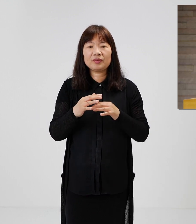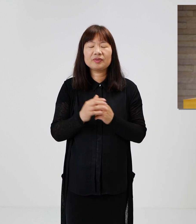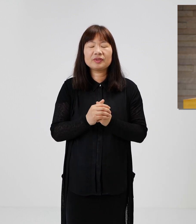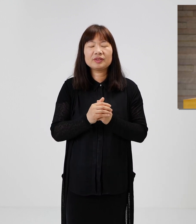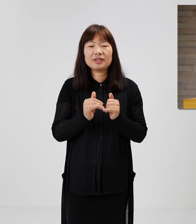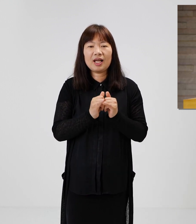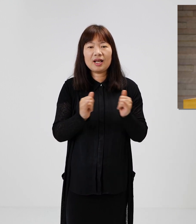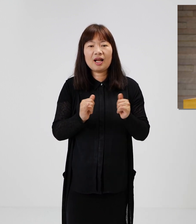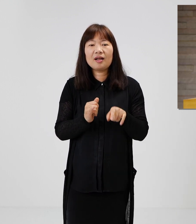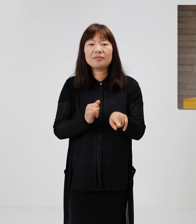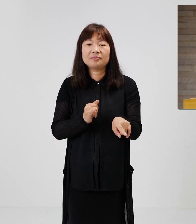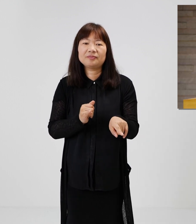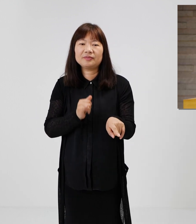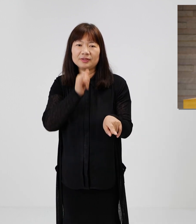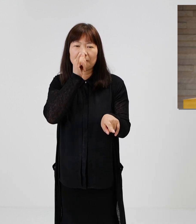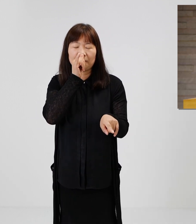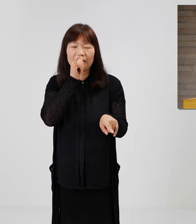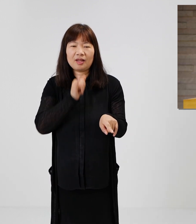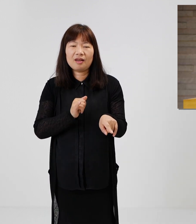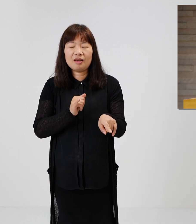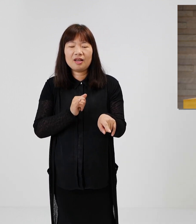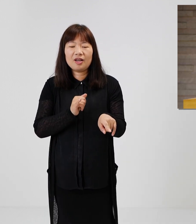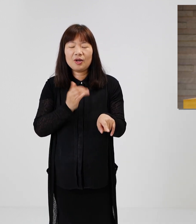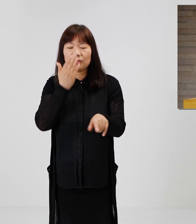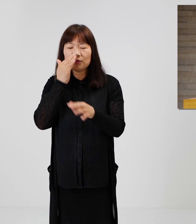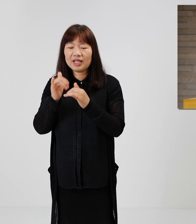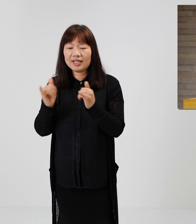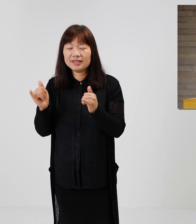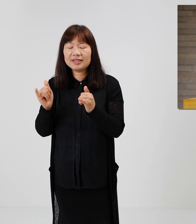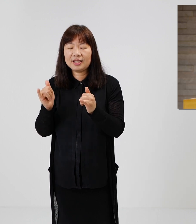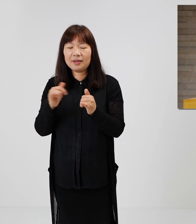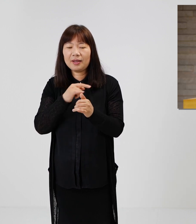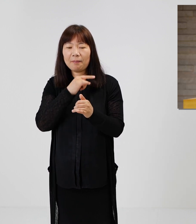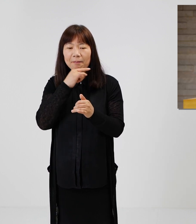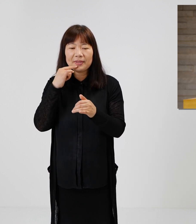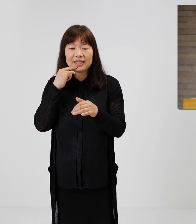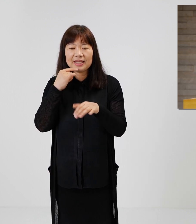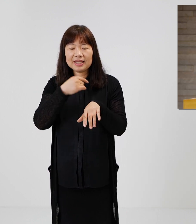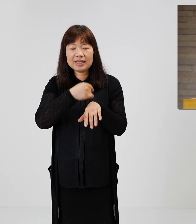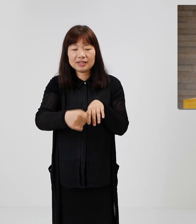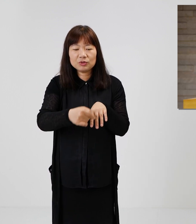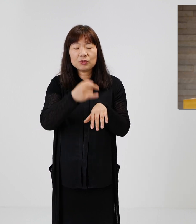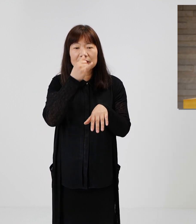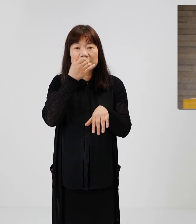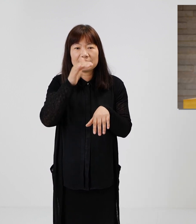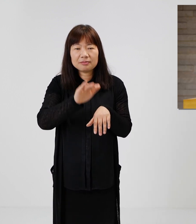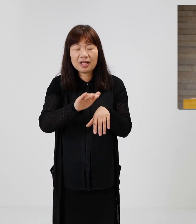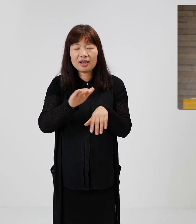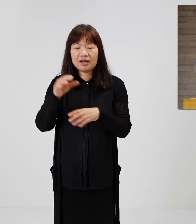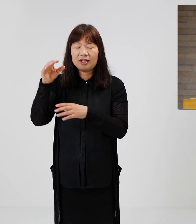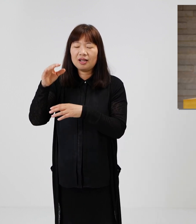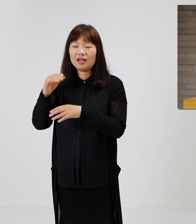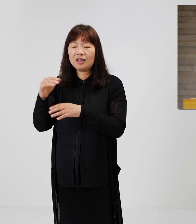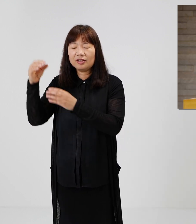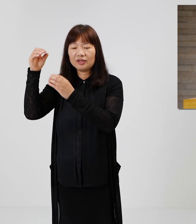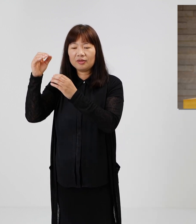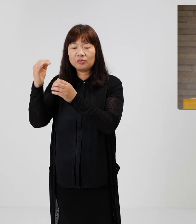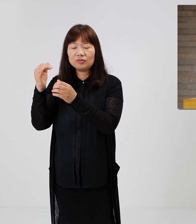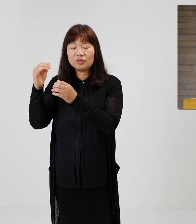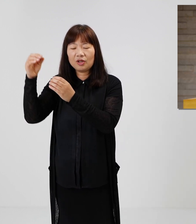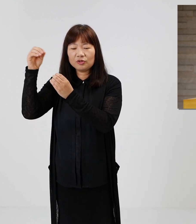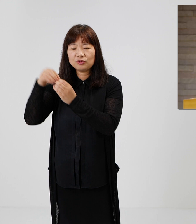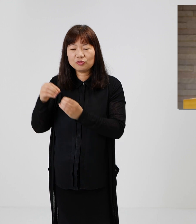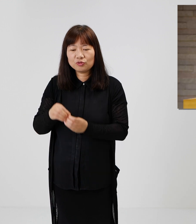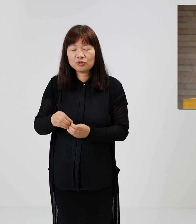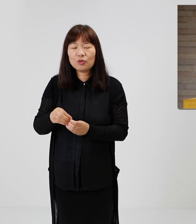피가 섞여 있지만 정통 유대인들의 입장에서는 취급을 안 하는, 유대인으로